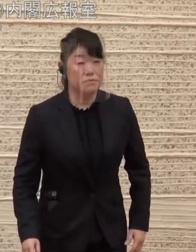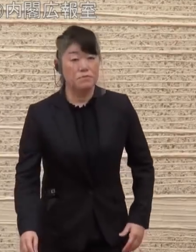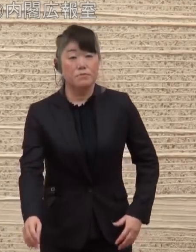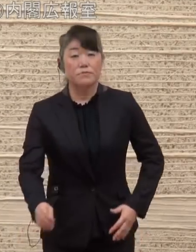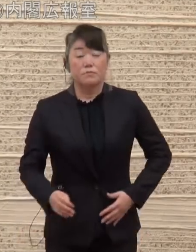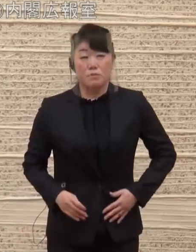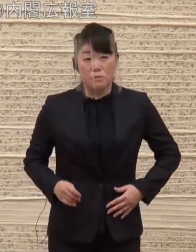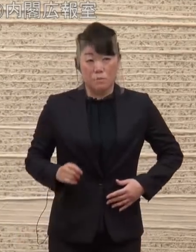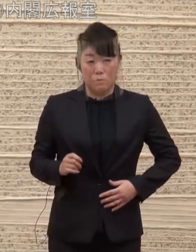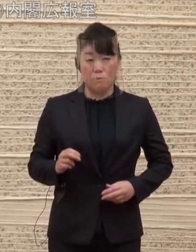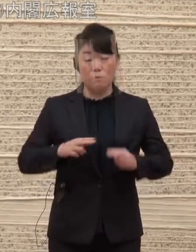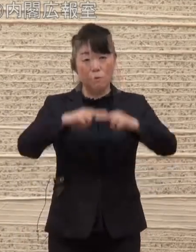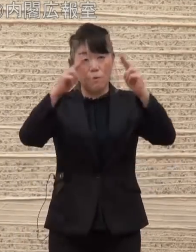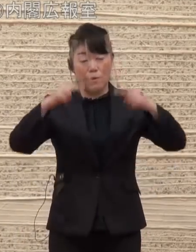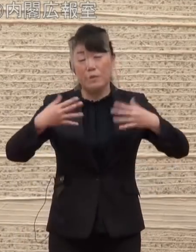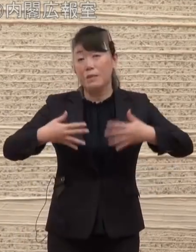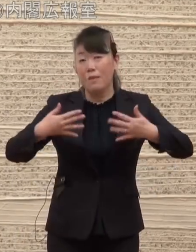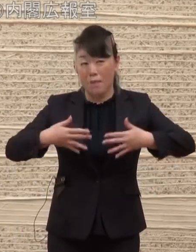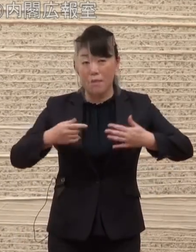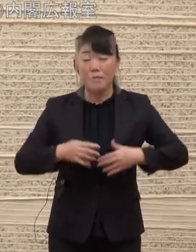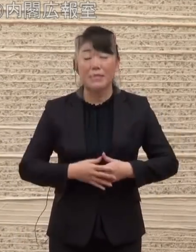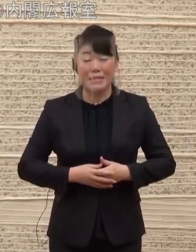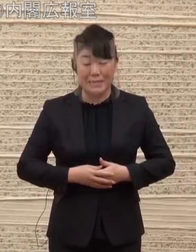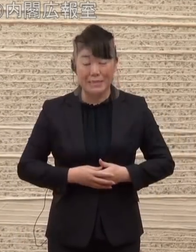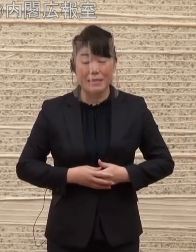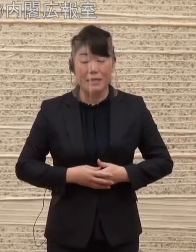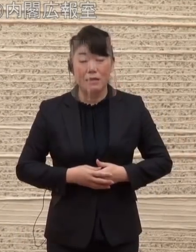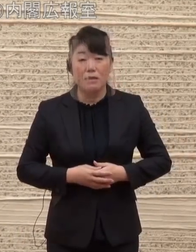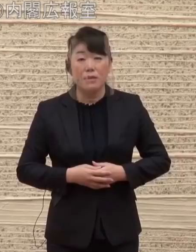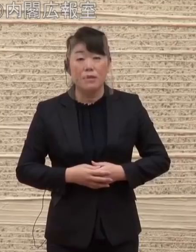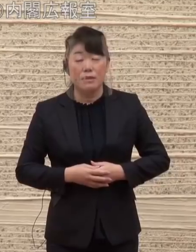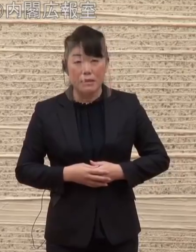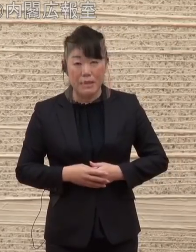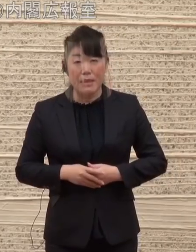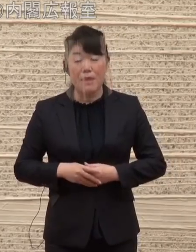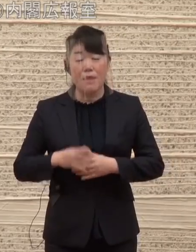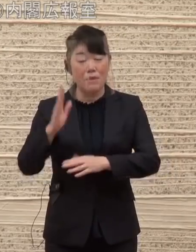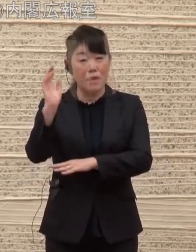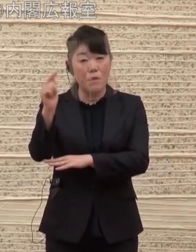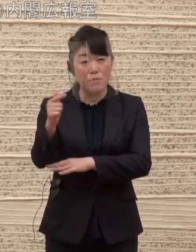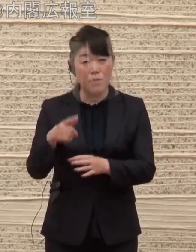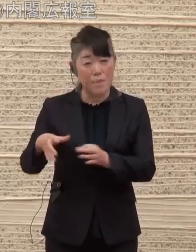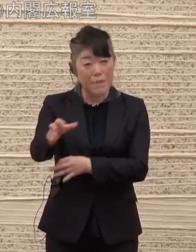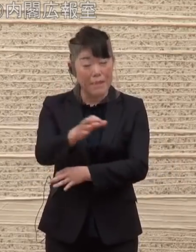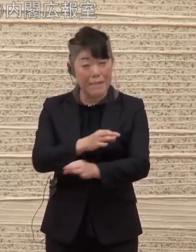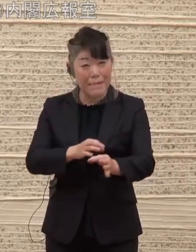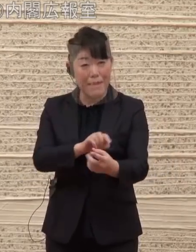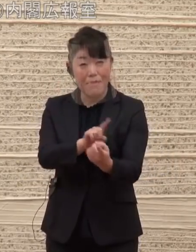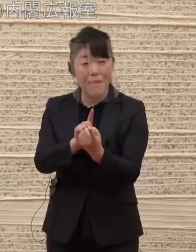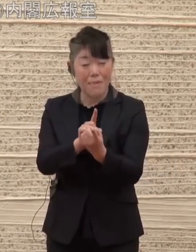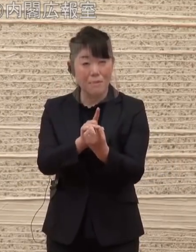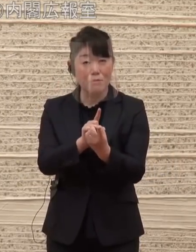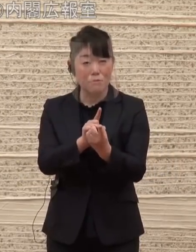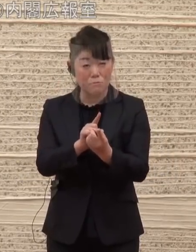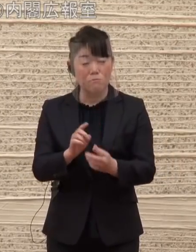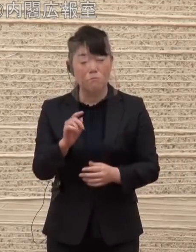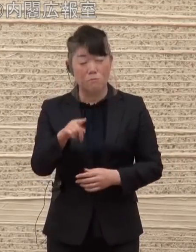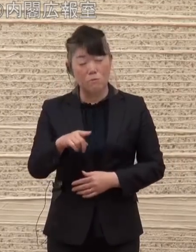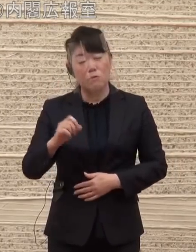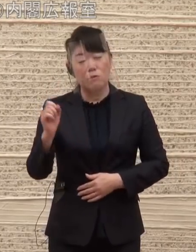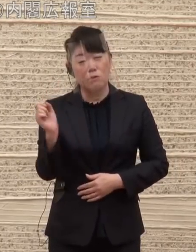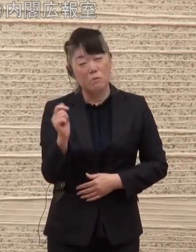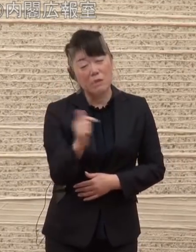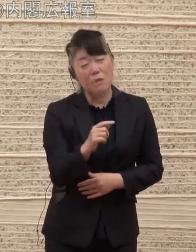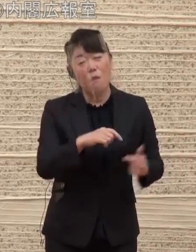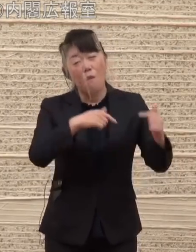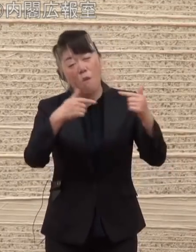フジテレビを化しますよろしくお願いしますあの政府の経済対策についてですがスピードが以前として遅いという指摘があり